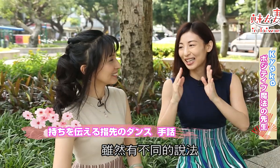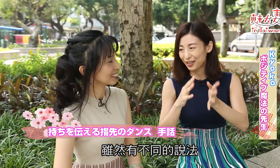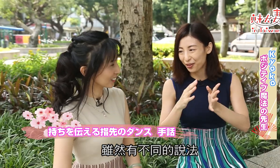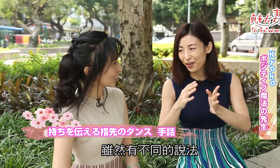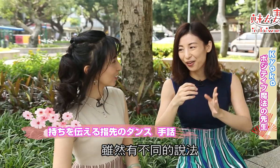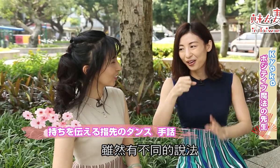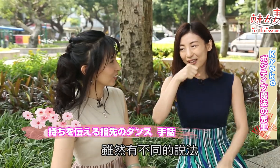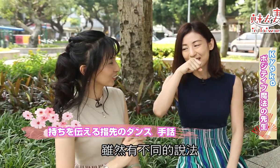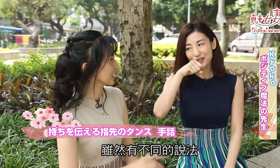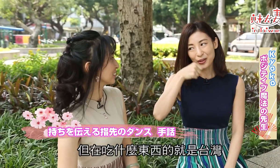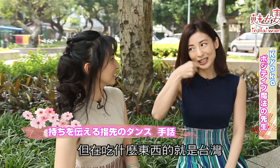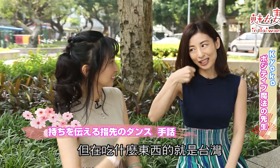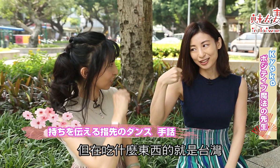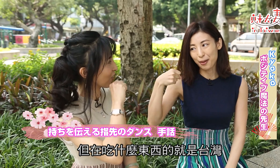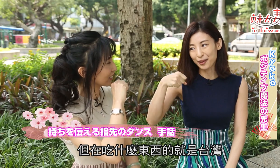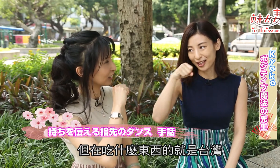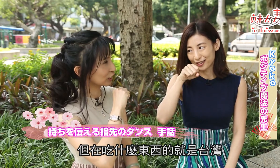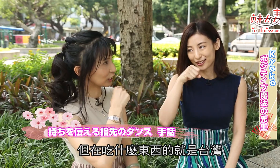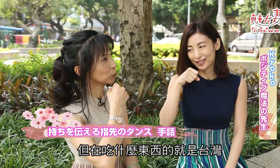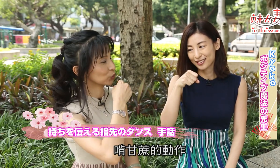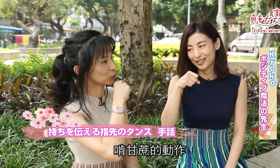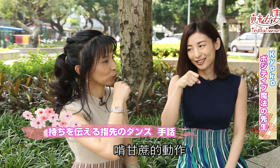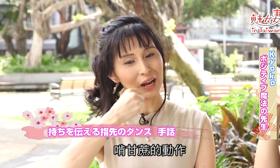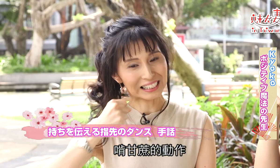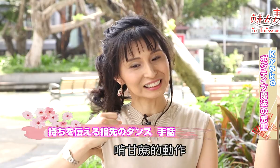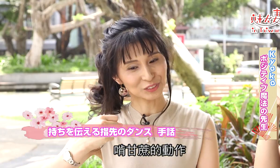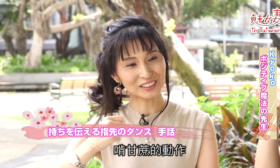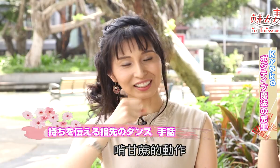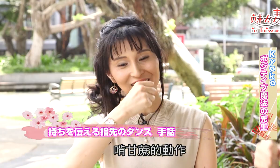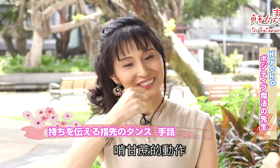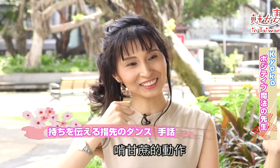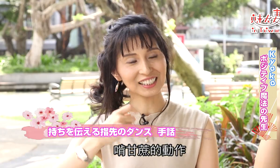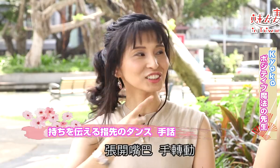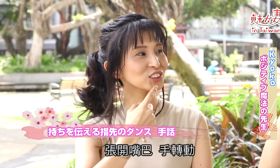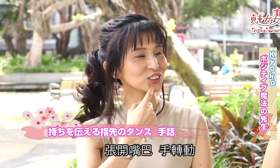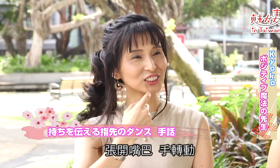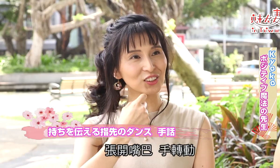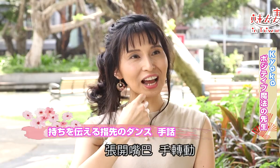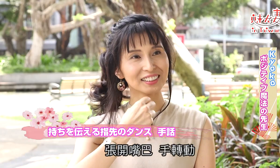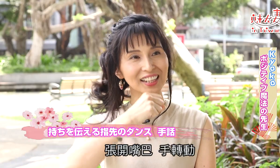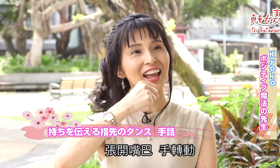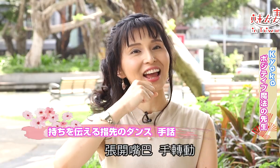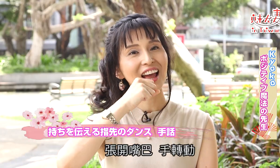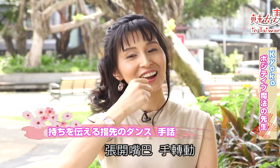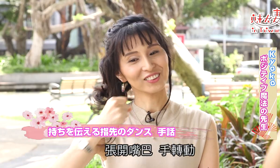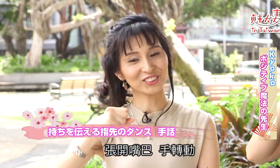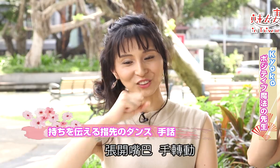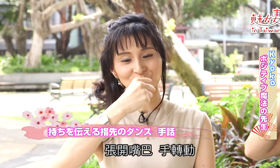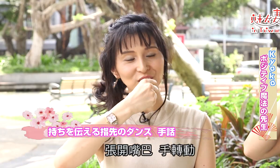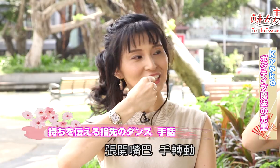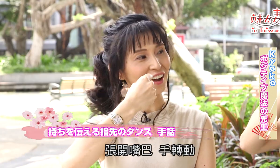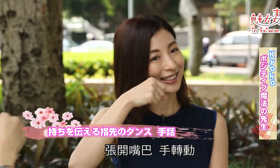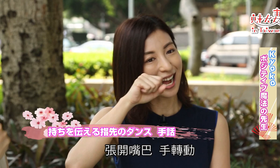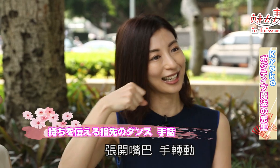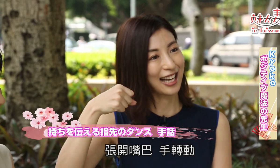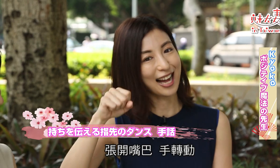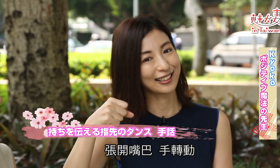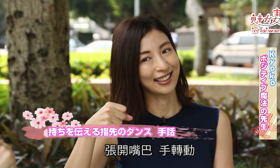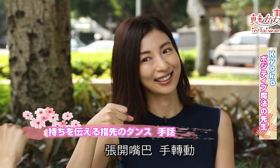けど、 おそらく とにかく食べてる、 サトウキビをこうかじるみたいな、こういったちょっと口を開いてこうちょっと手をグリグリってやるのが